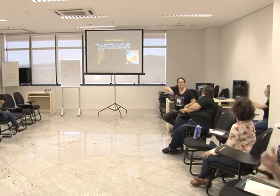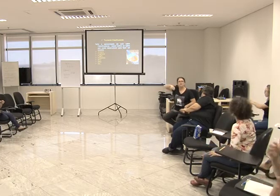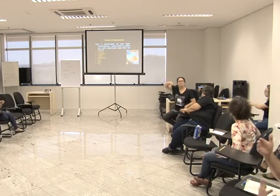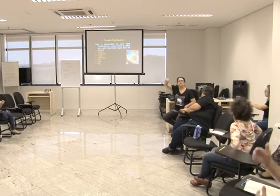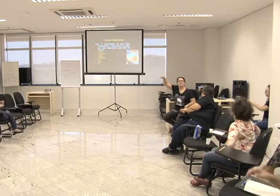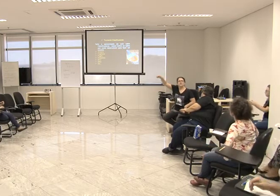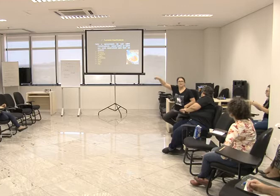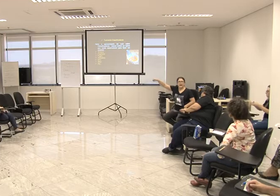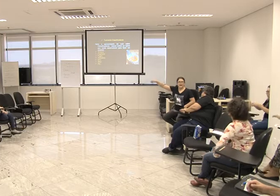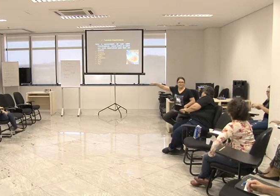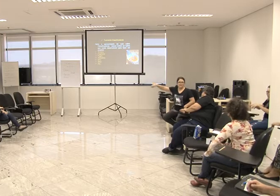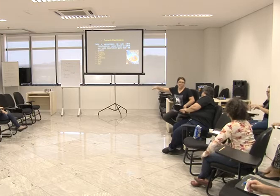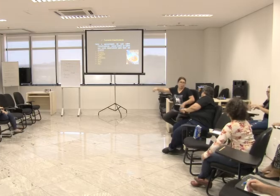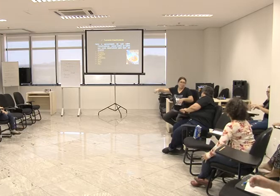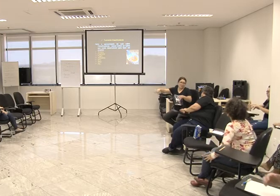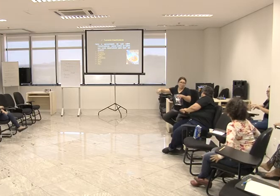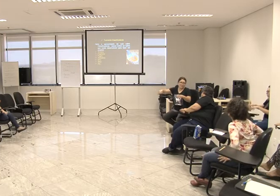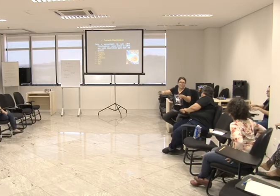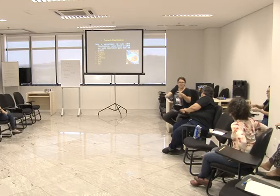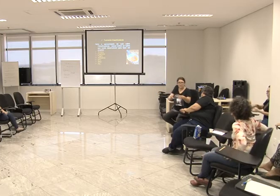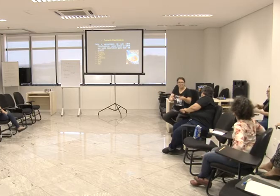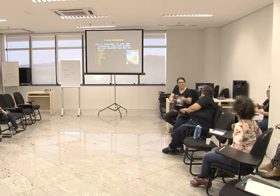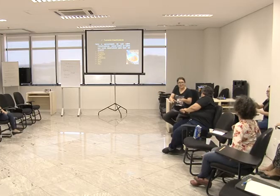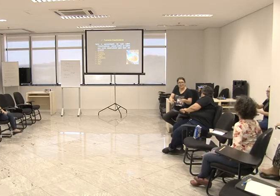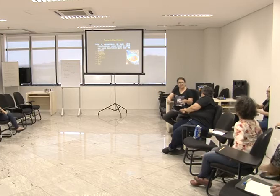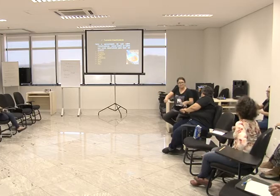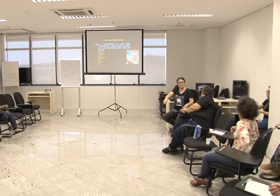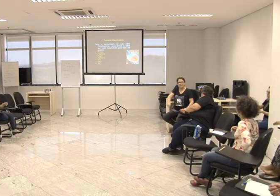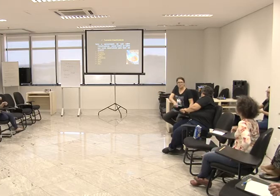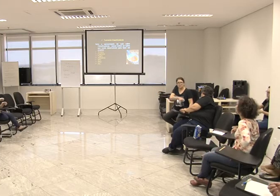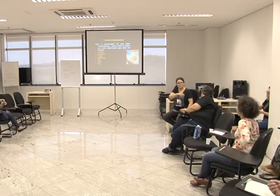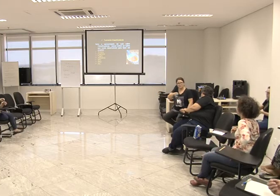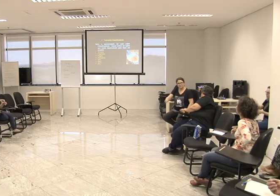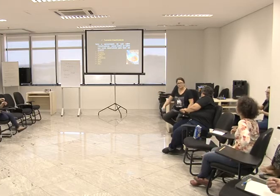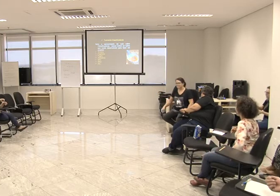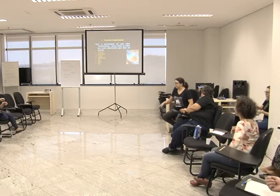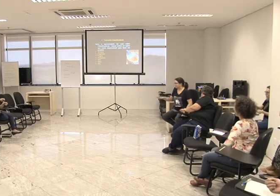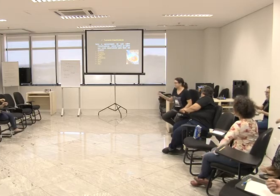tacho. Aí você come, geralmente, o que fica pregado no tacho.